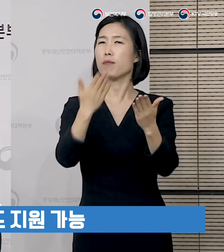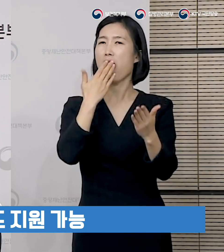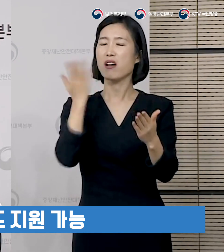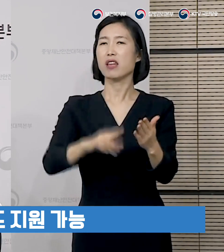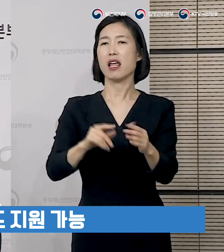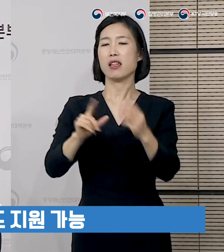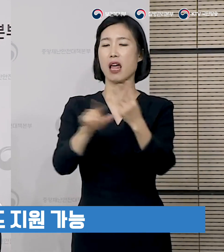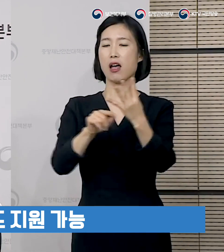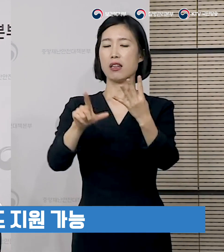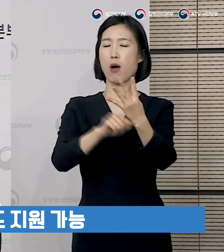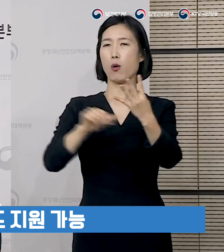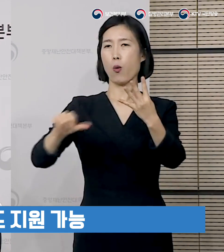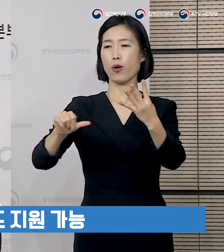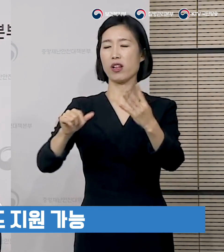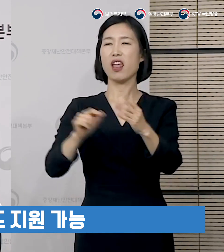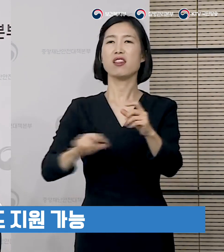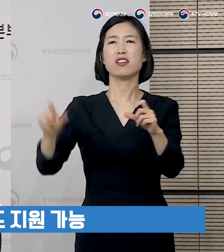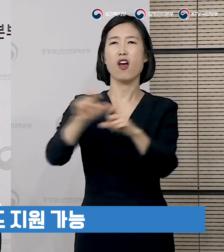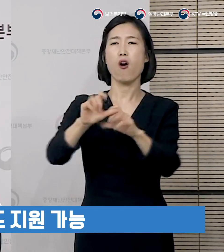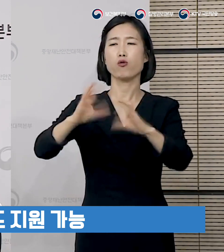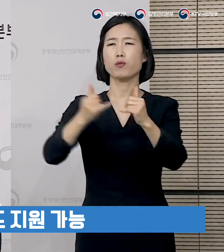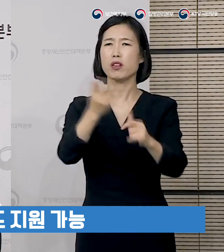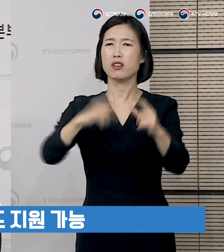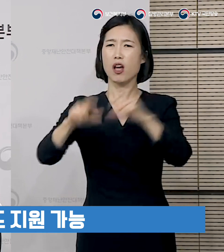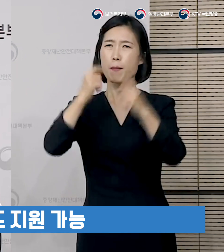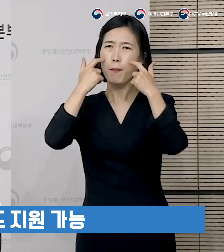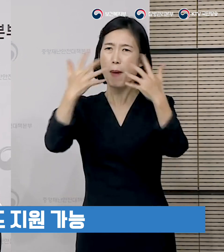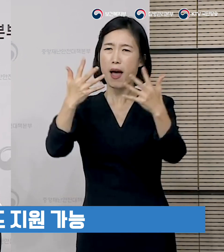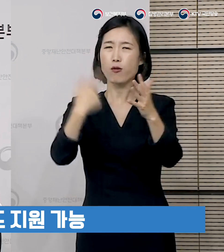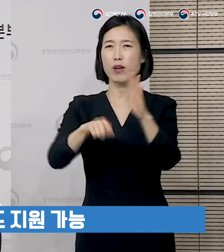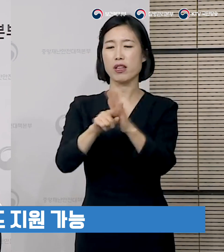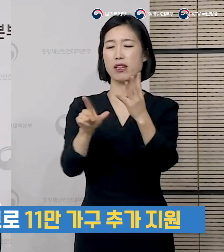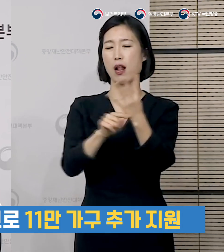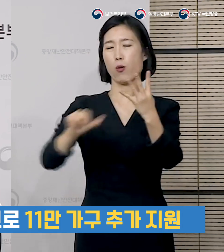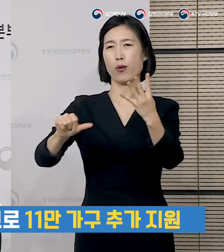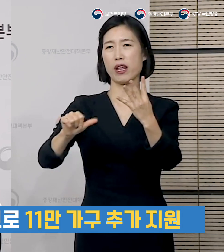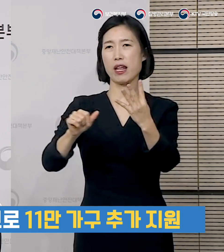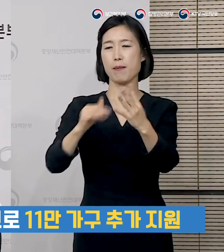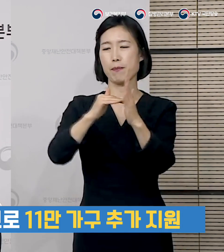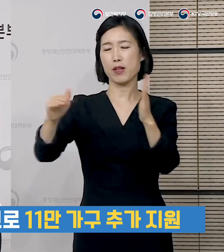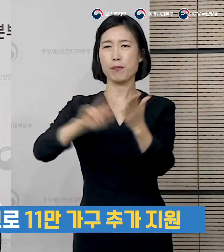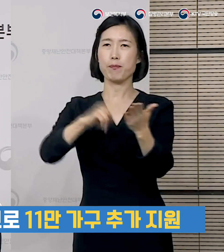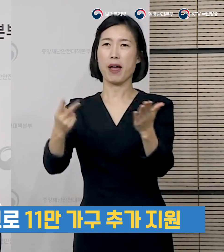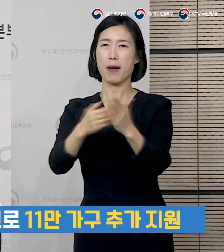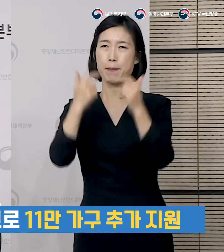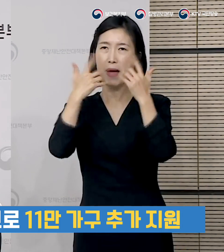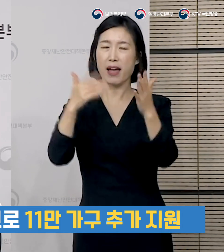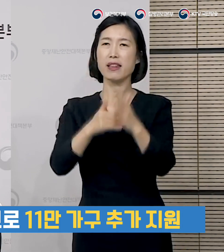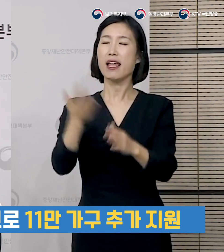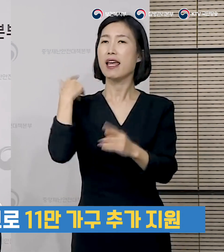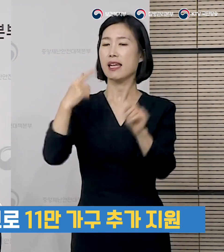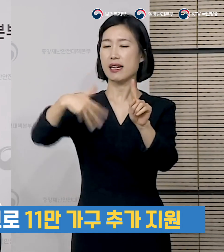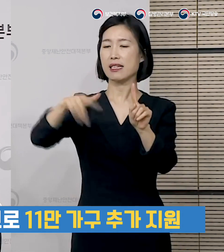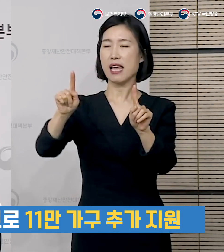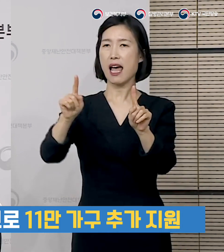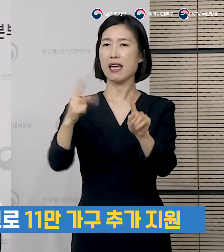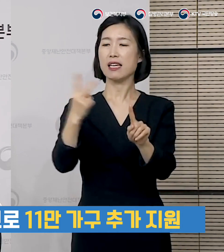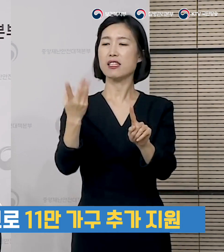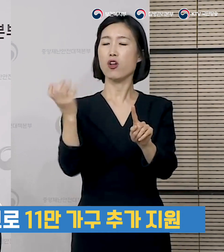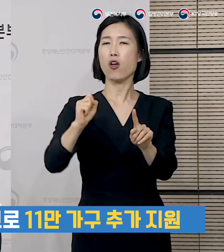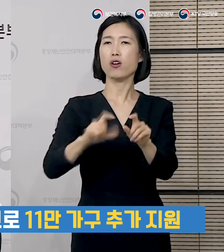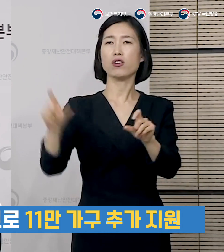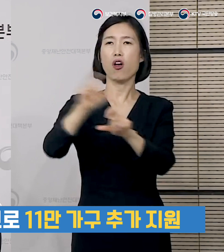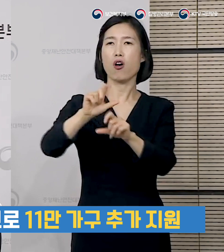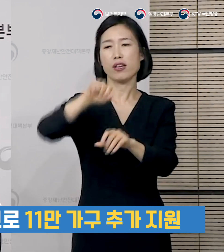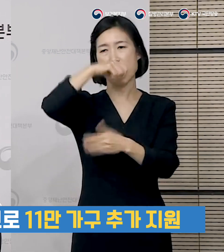고시 개정은 이것을 좀 더 국민들에게 명확하게 알려드리기 위해서 개정한 것입니다. 저희가 이 예산으로 1차 추경 예산 2천억 정도를